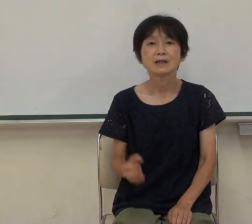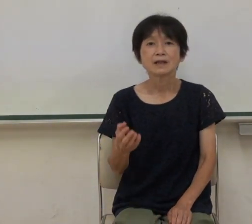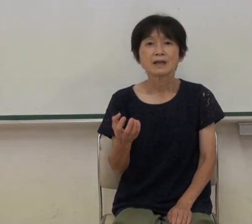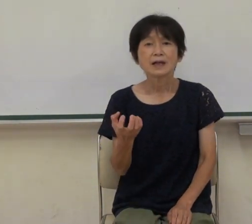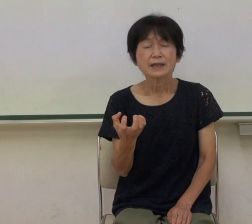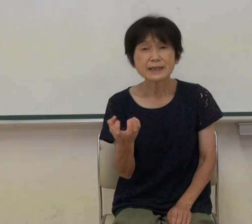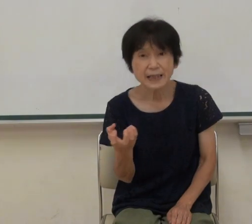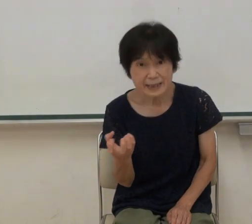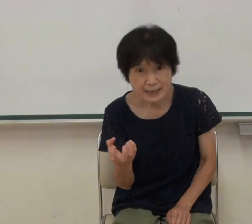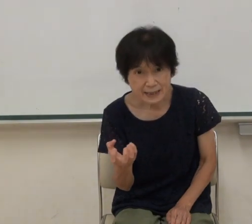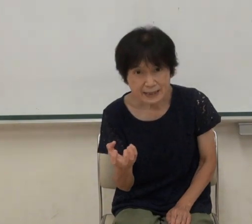痛い？